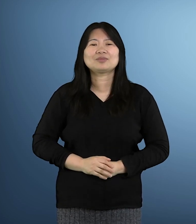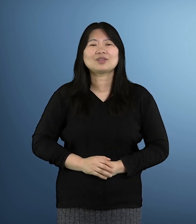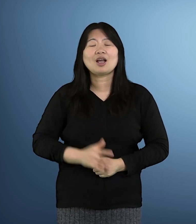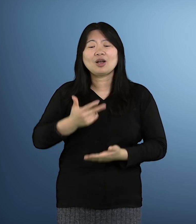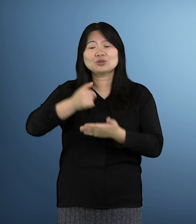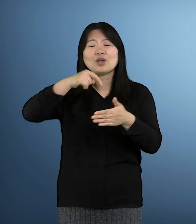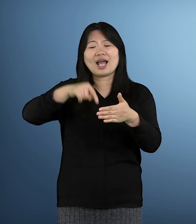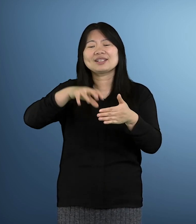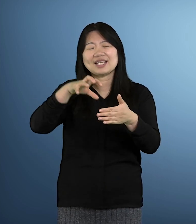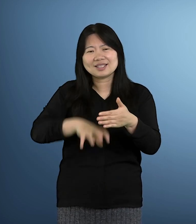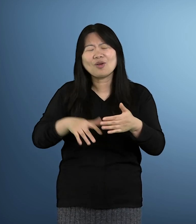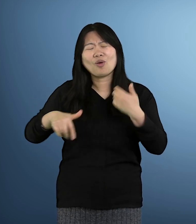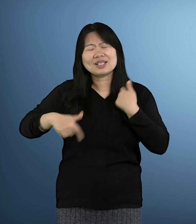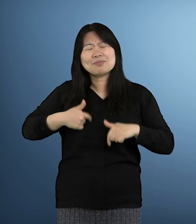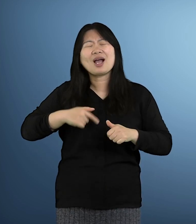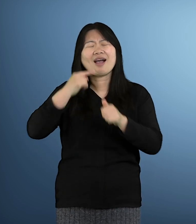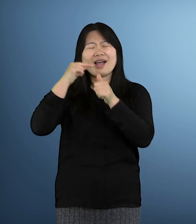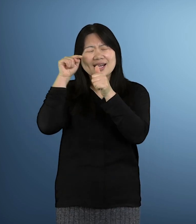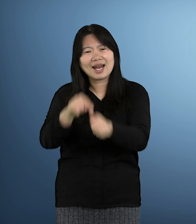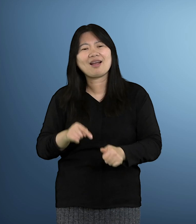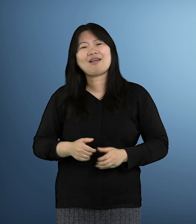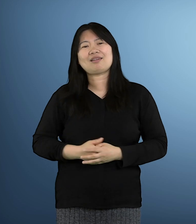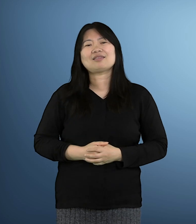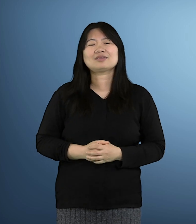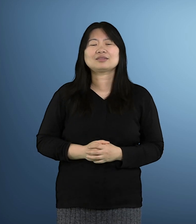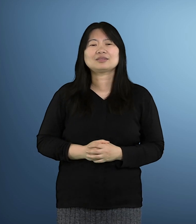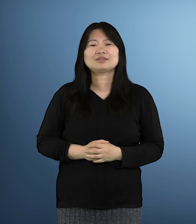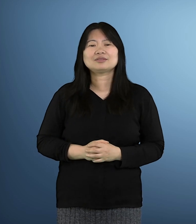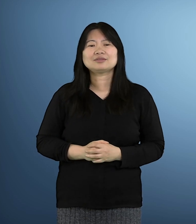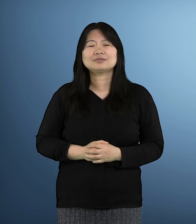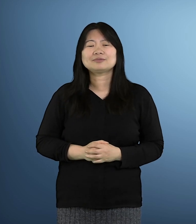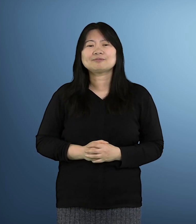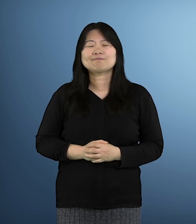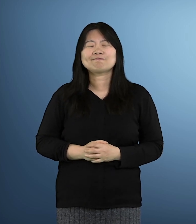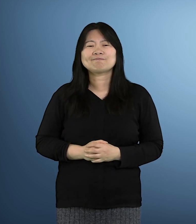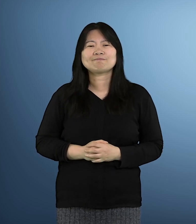주 안에서 기뻐하라.